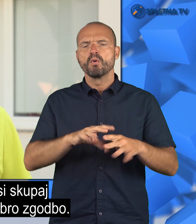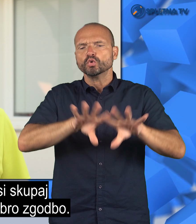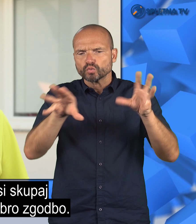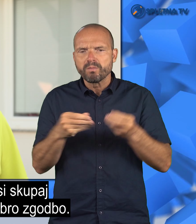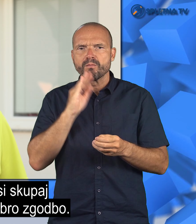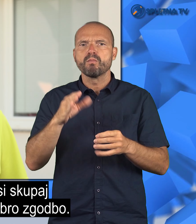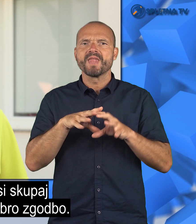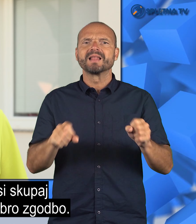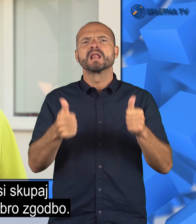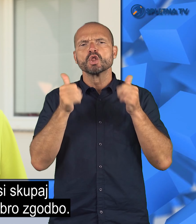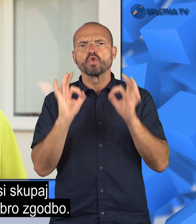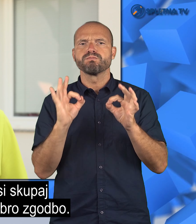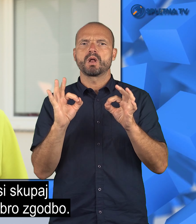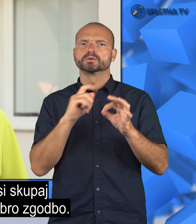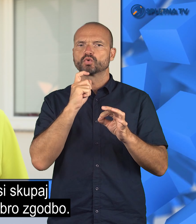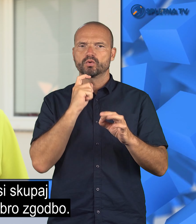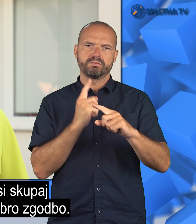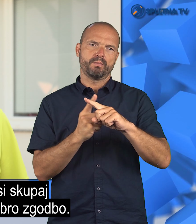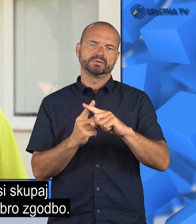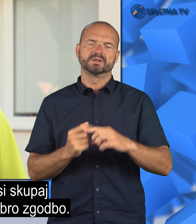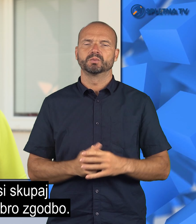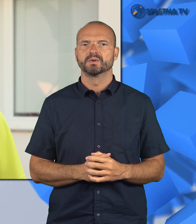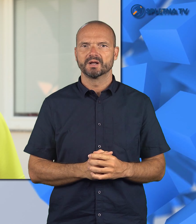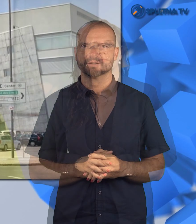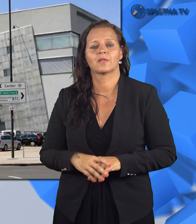skupaj naredili eno dobro zgodbo.